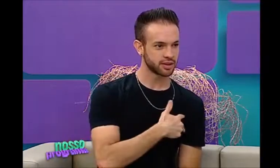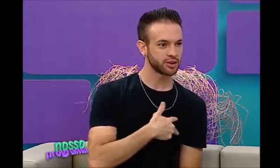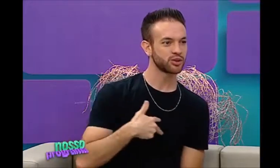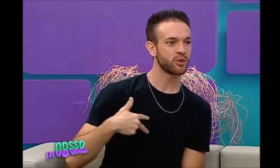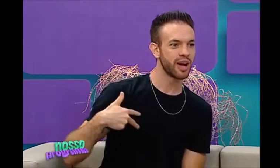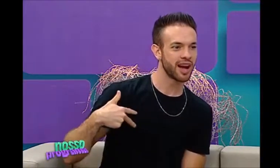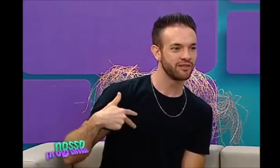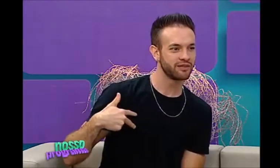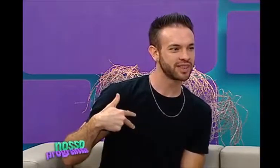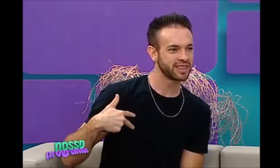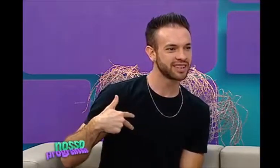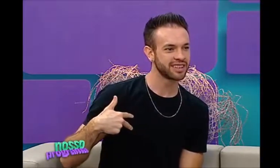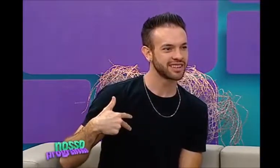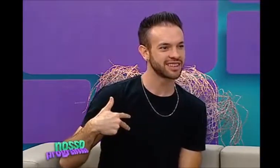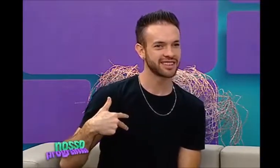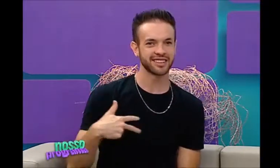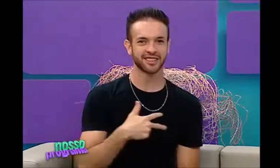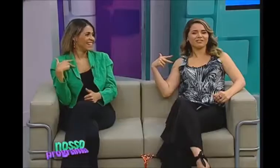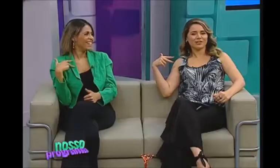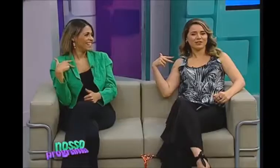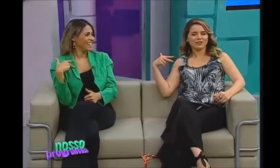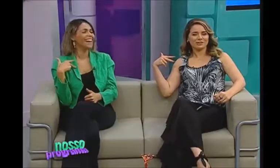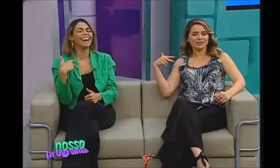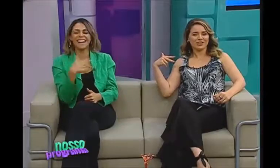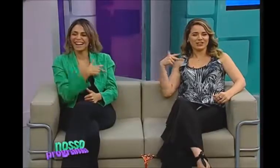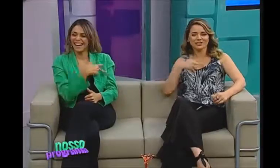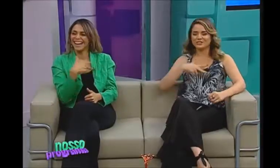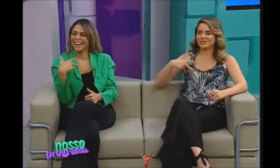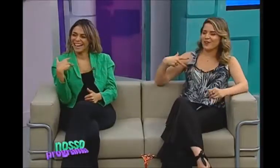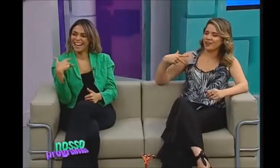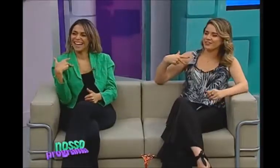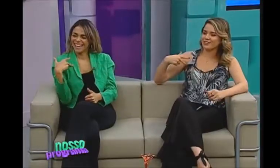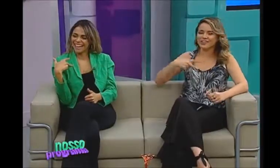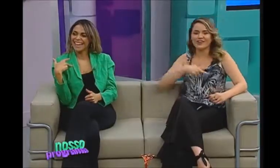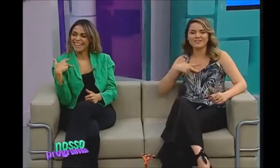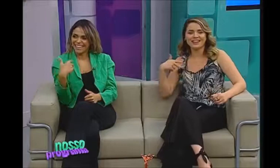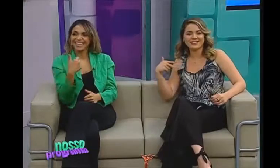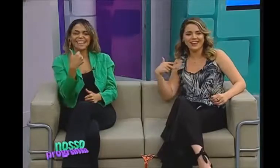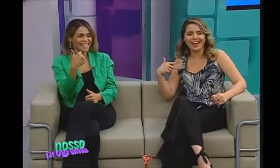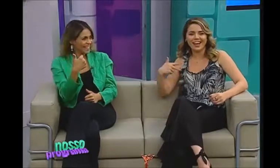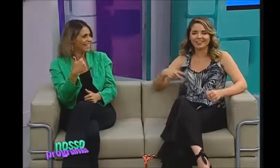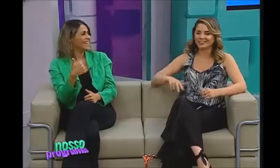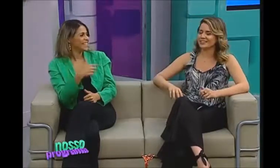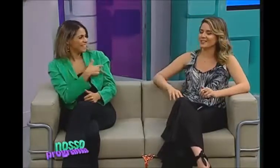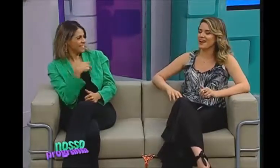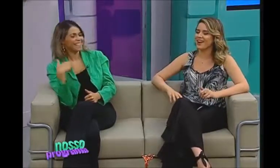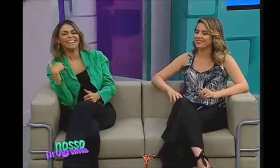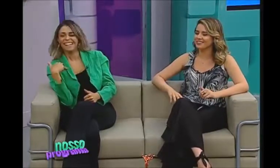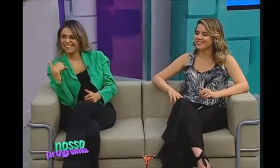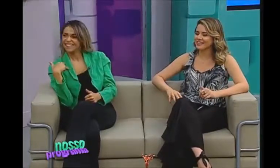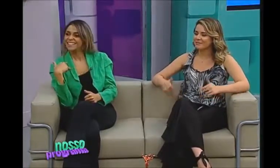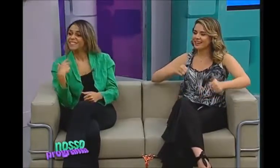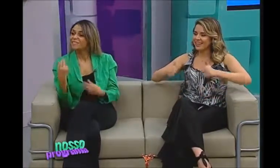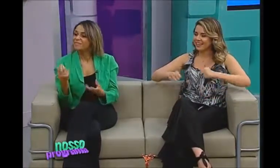Suave. Suave, ó. Tô suave hoje, minha gente, tô suave. Tô aqui com a Mari e com a Helder, tô suave.